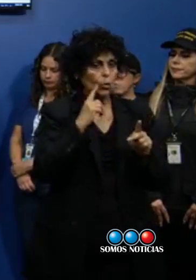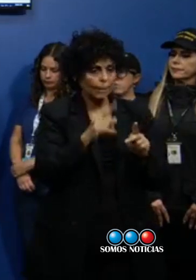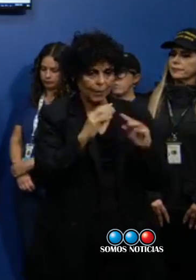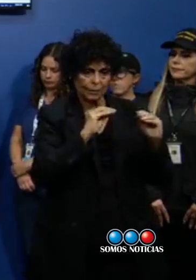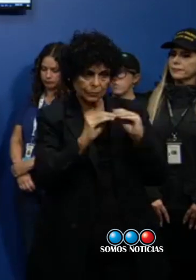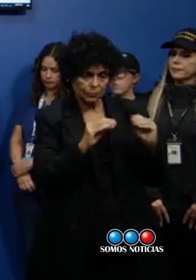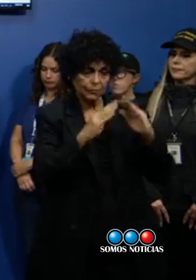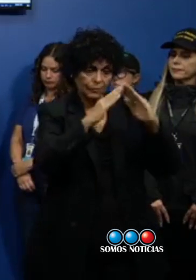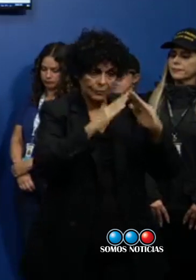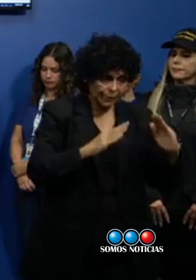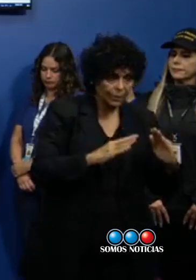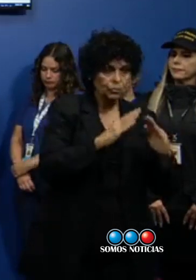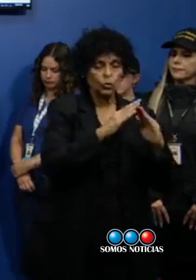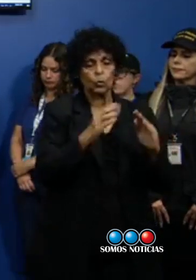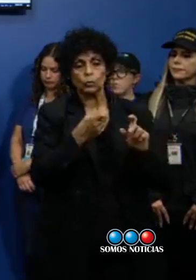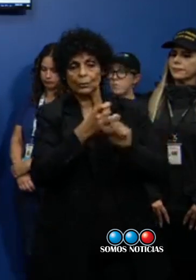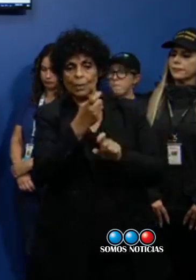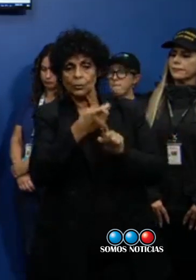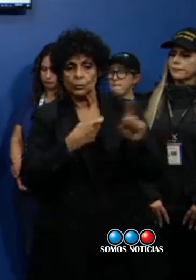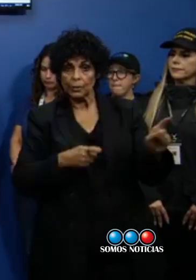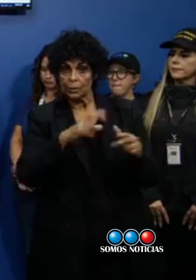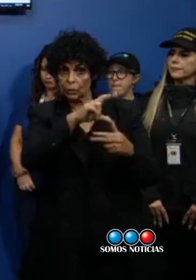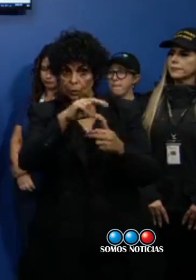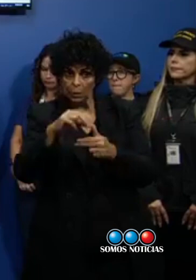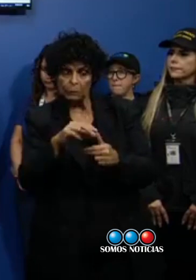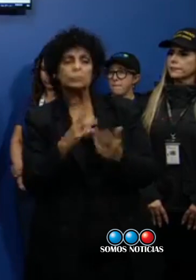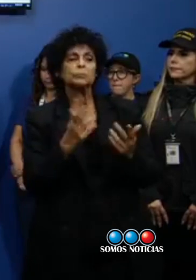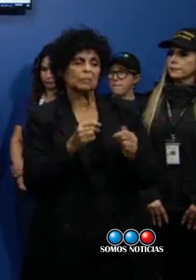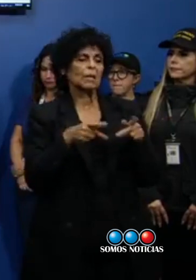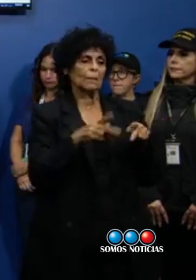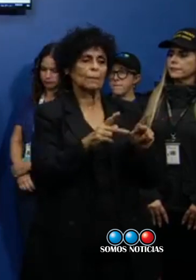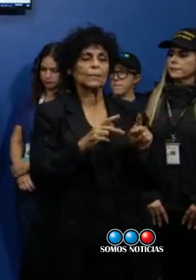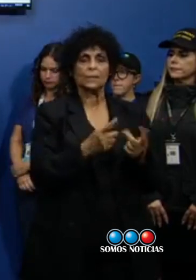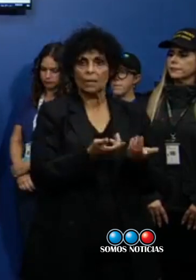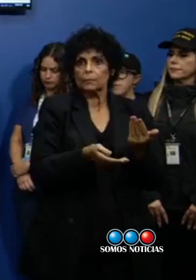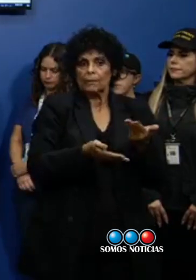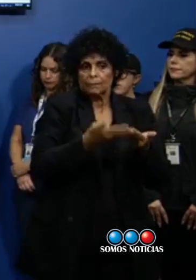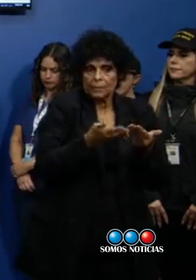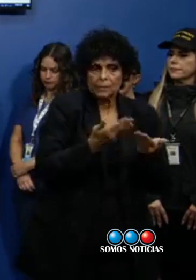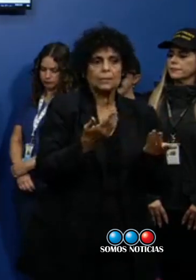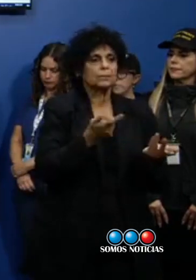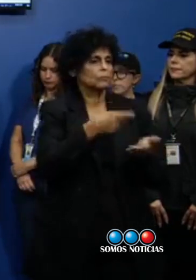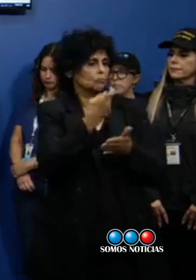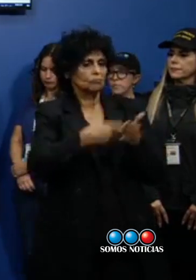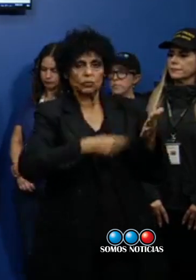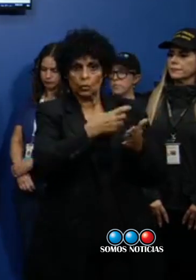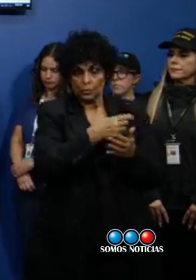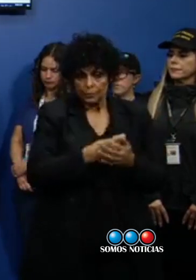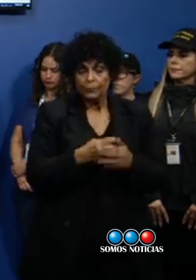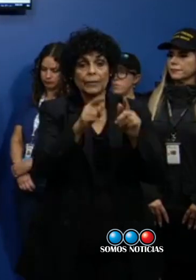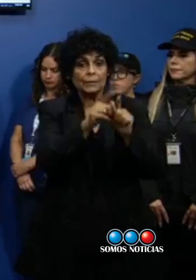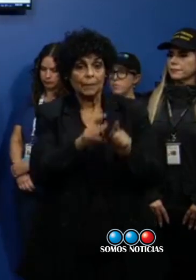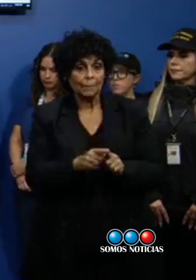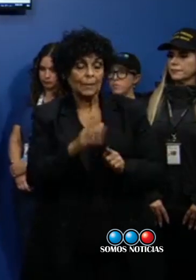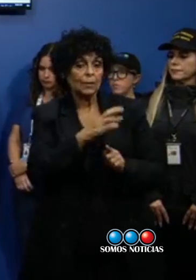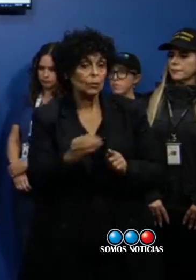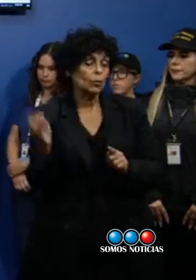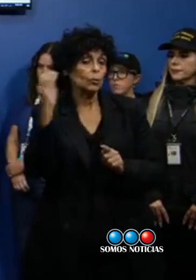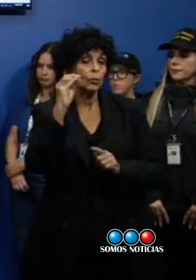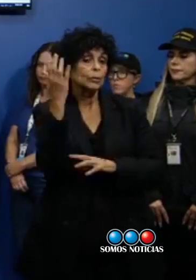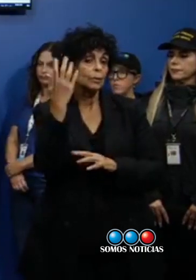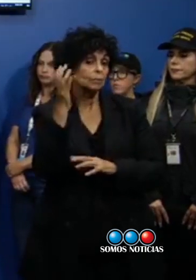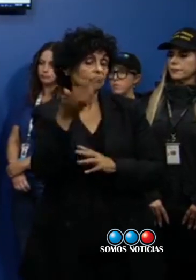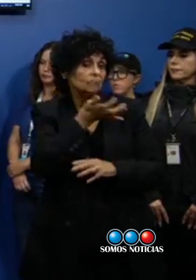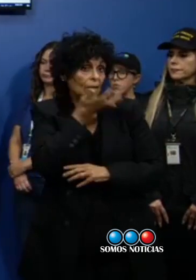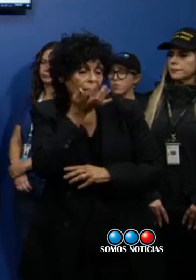Valles relacionadas con los daños del huracán Milton también están eximiendo las tarifas de recolección de desechos de jardín relacionados con el huracán